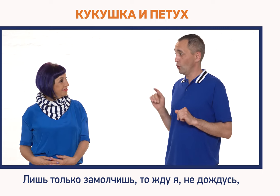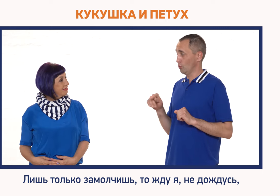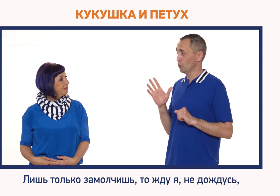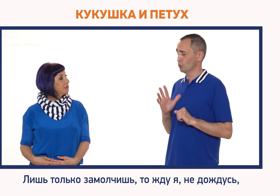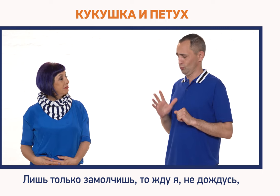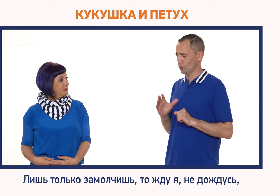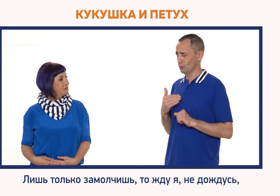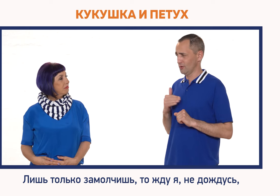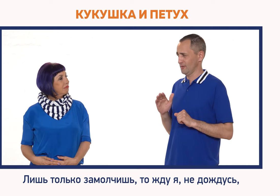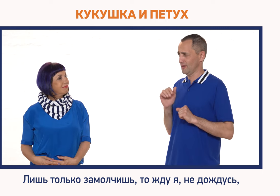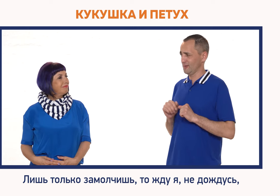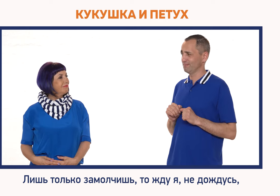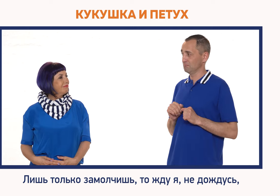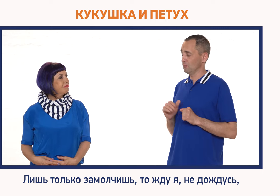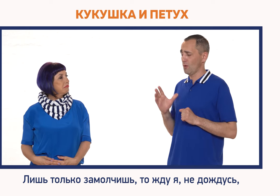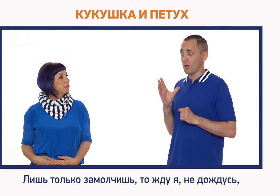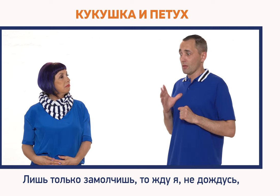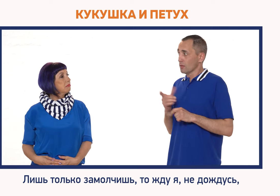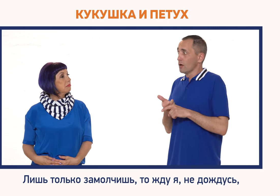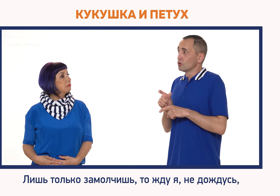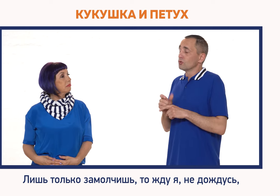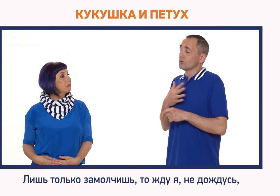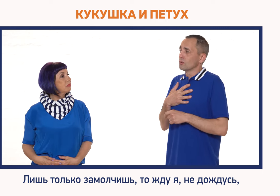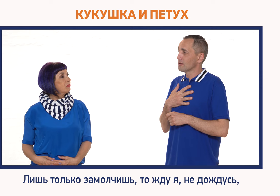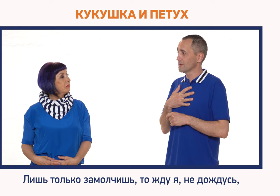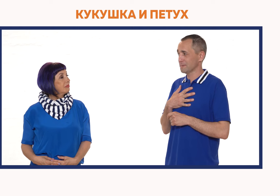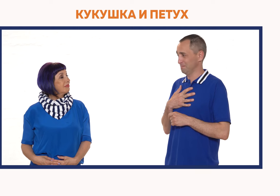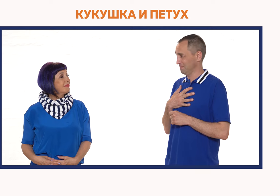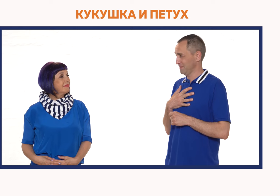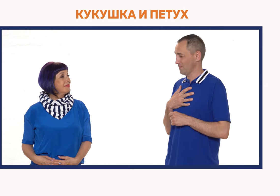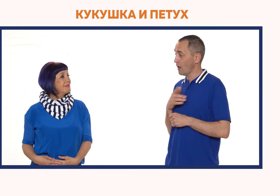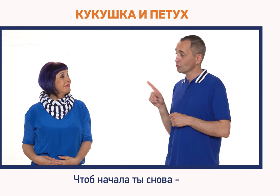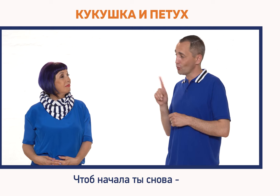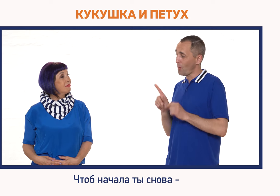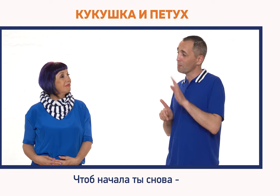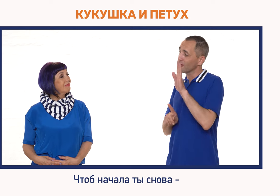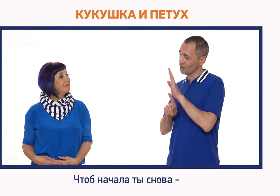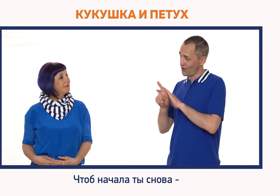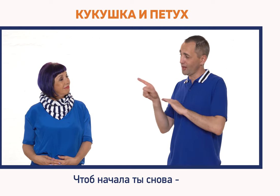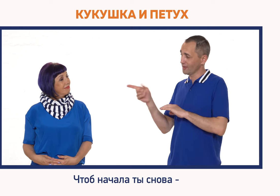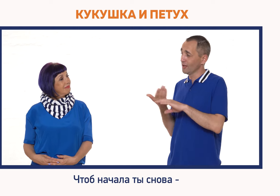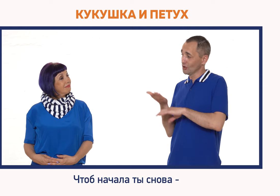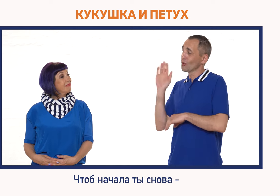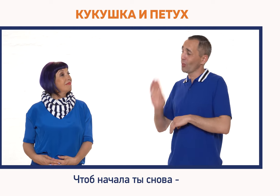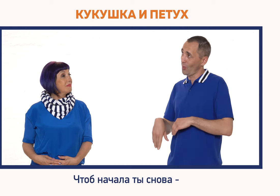замолчишь, то жду я, не дождусь, чтоб начала ты